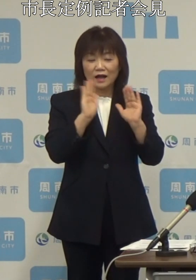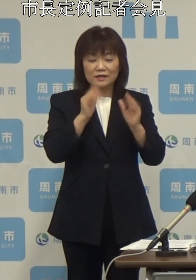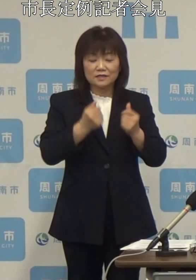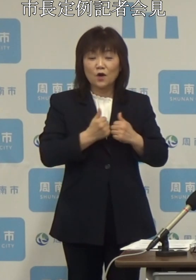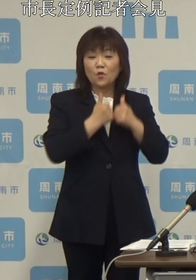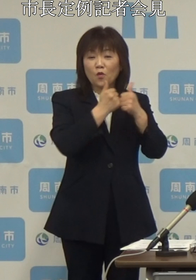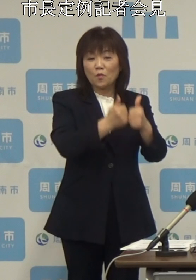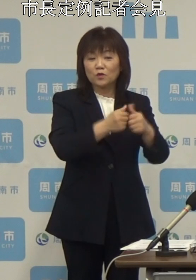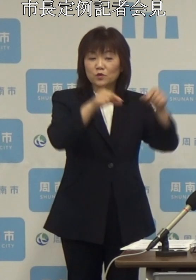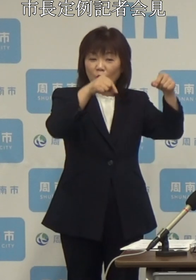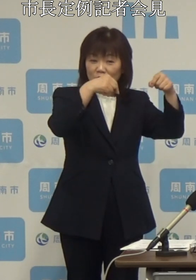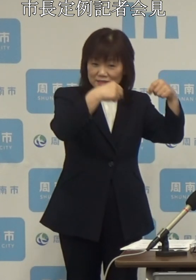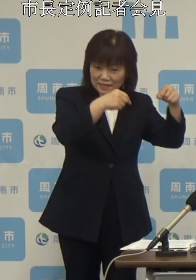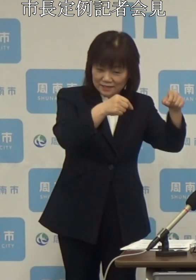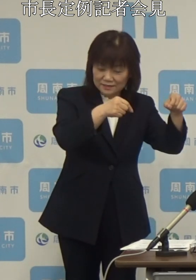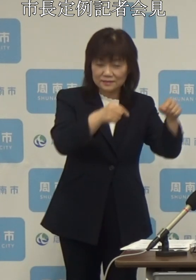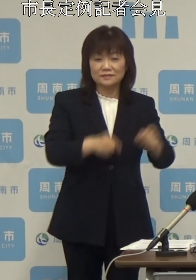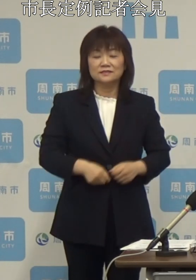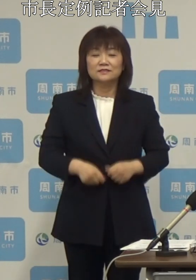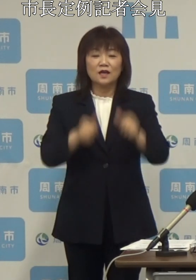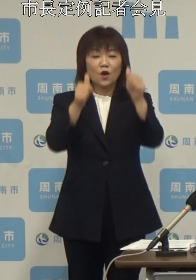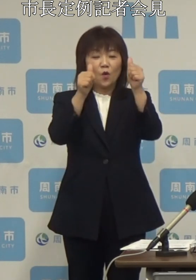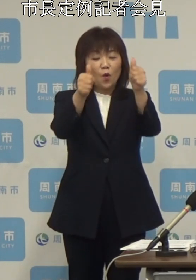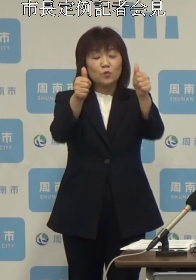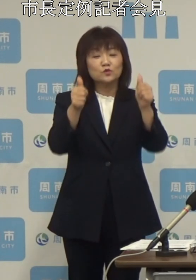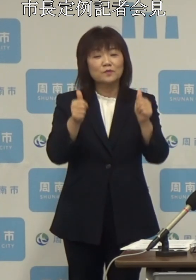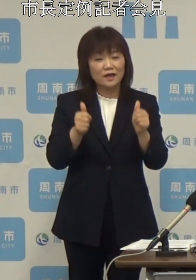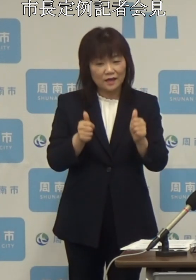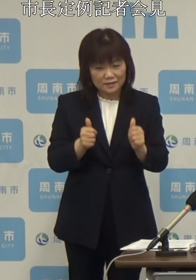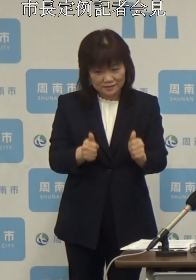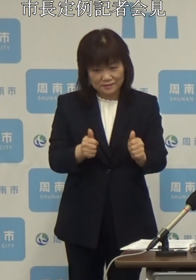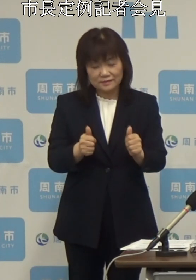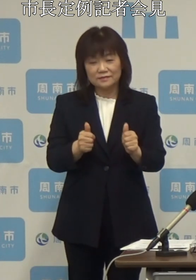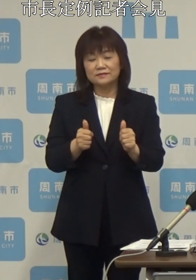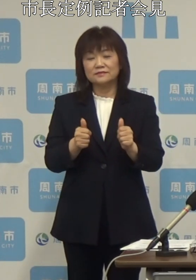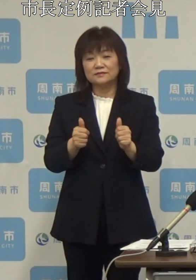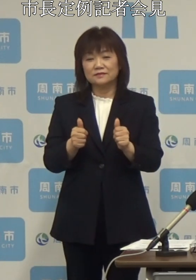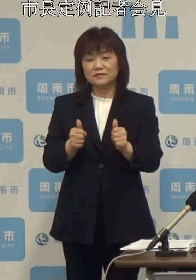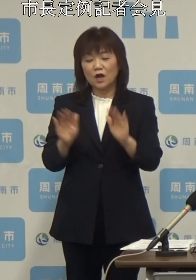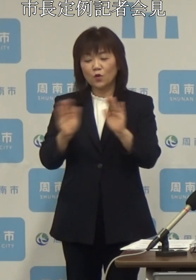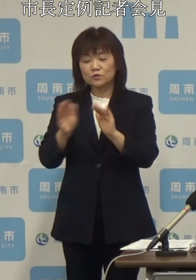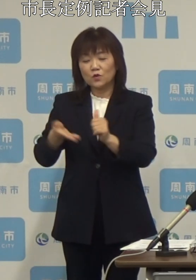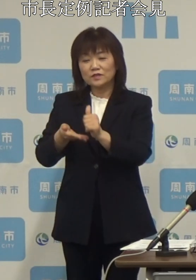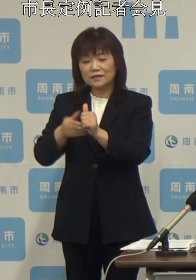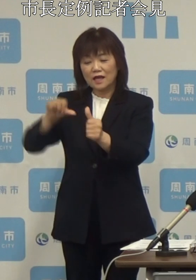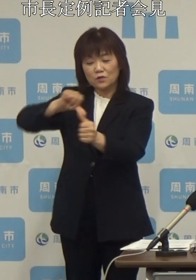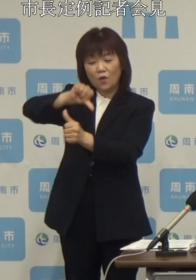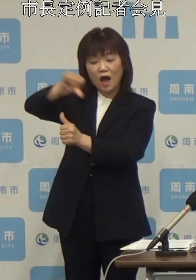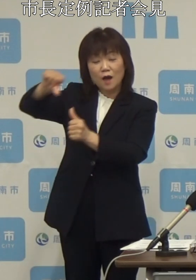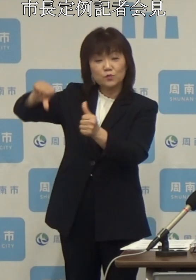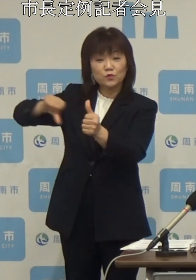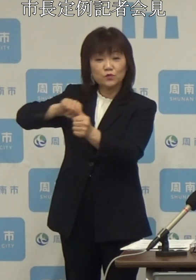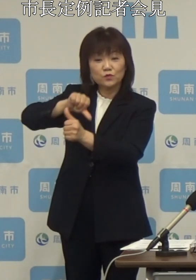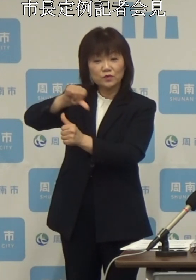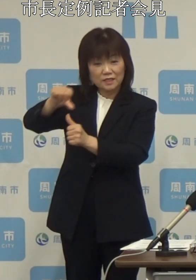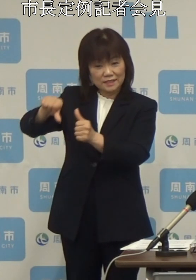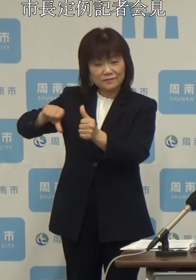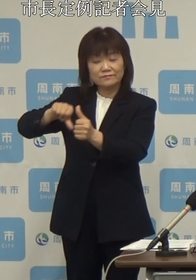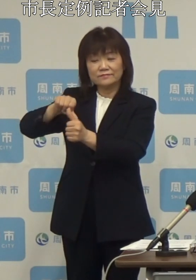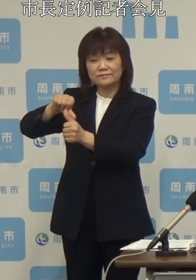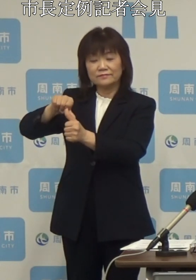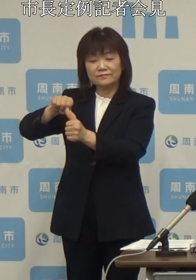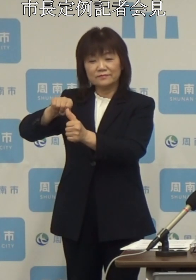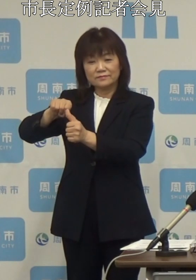時のチラシの配布やホームページへの掲載、子育てアプリでのプッシュ通